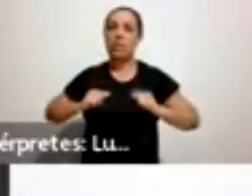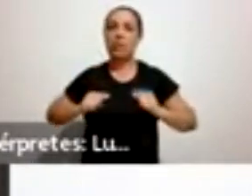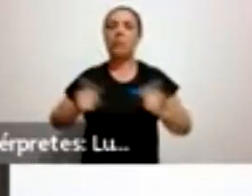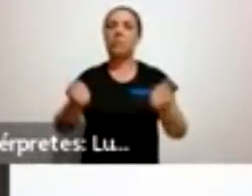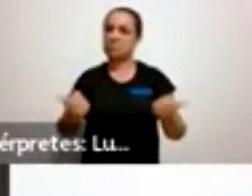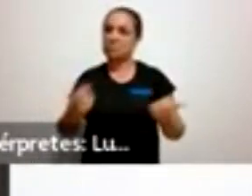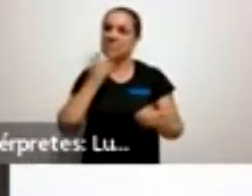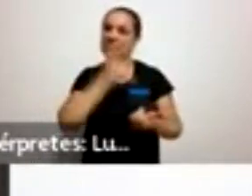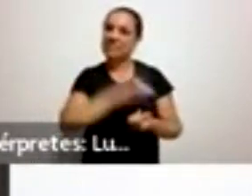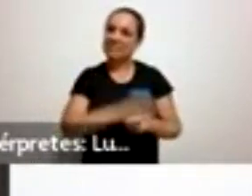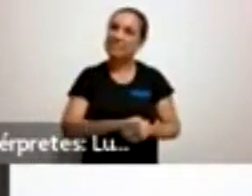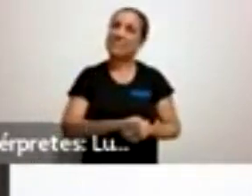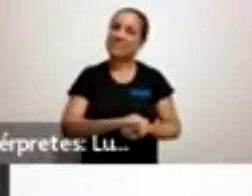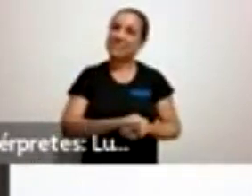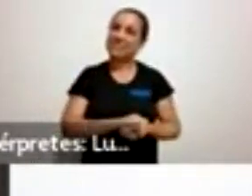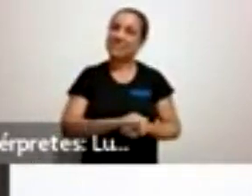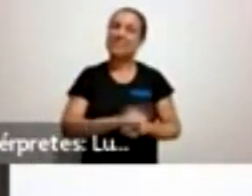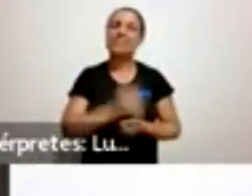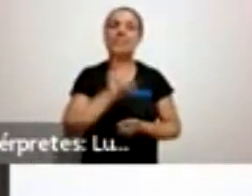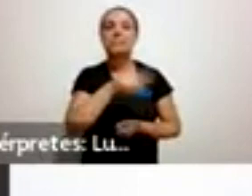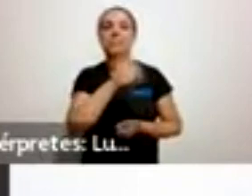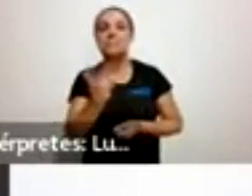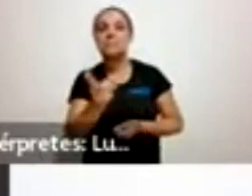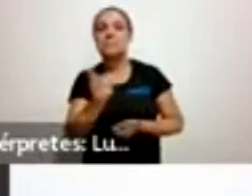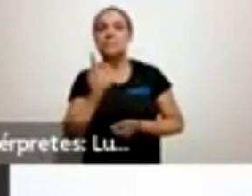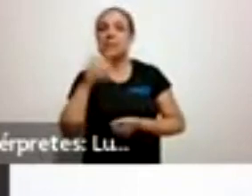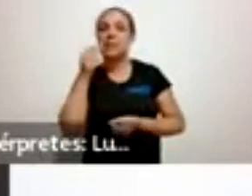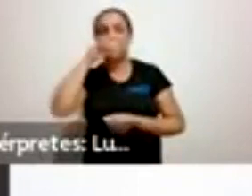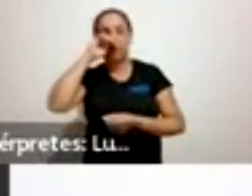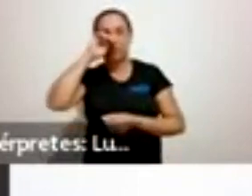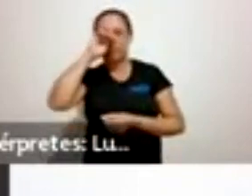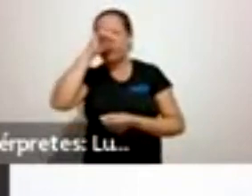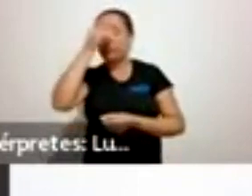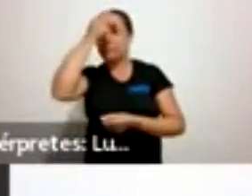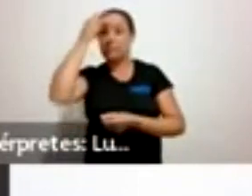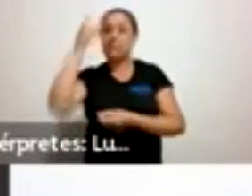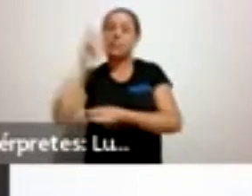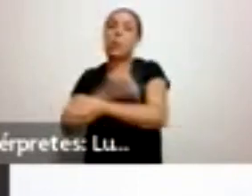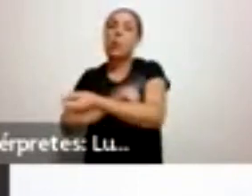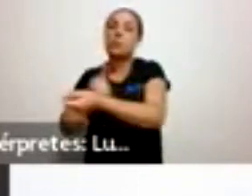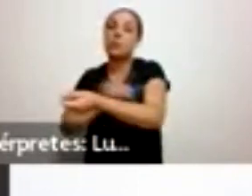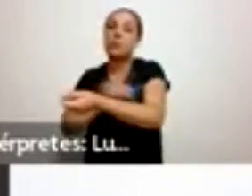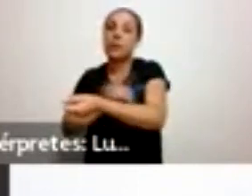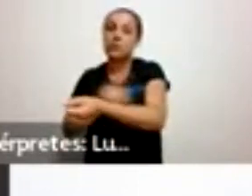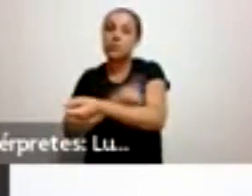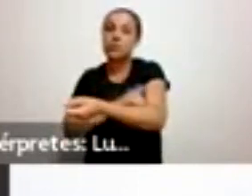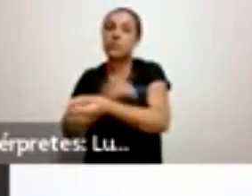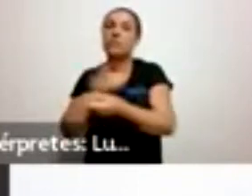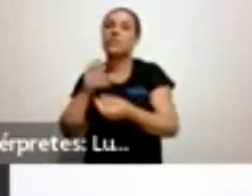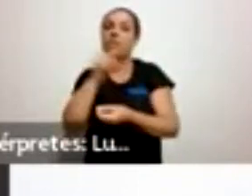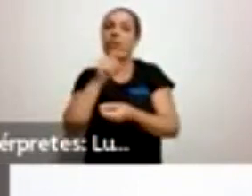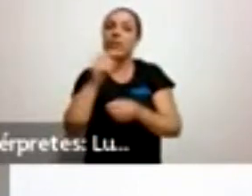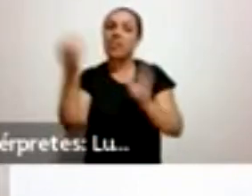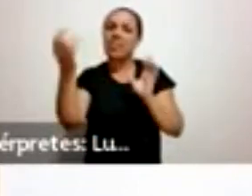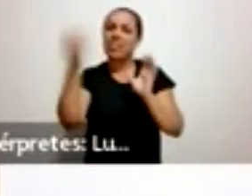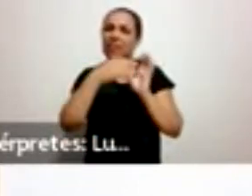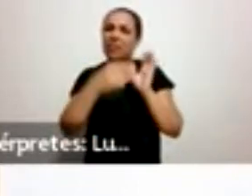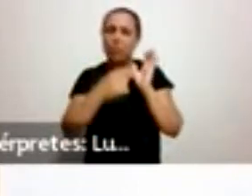o antes e depois. Agora o sangue mais fino, menos viscoso, carregando oxigênio, então há melhor